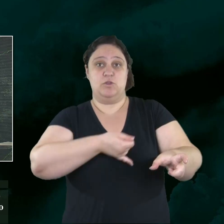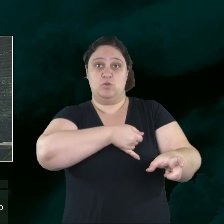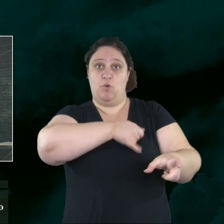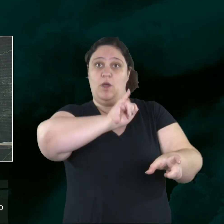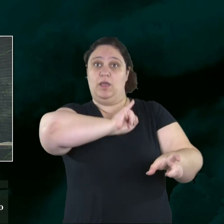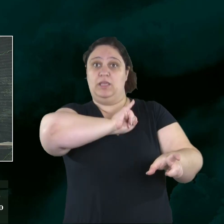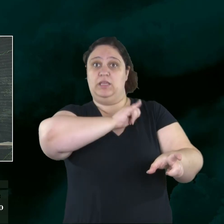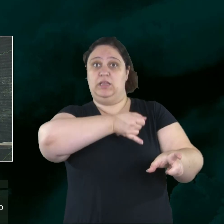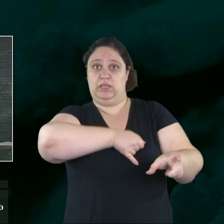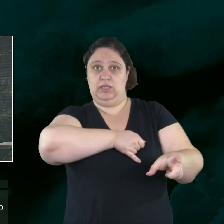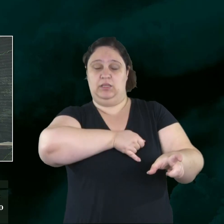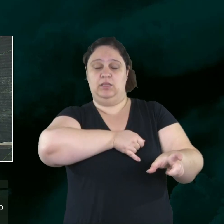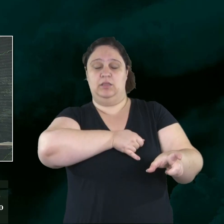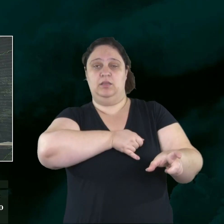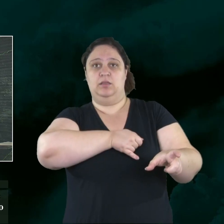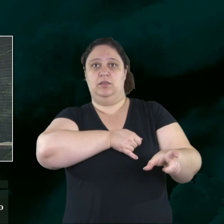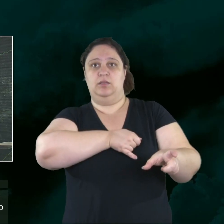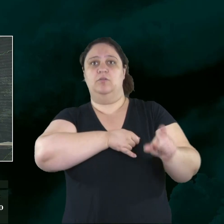né, alguém